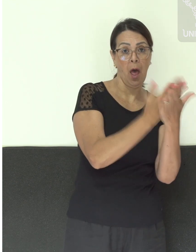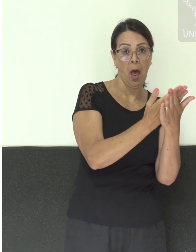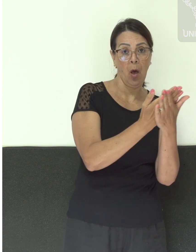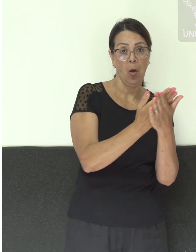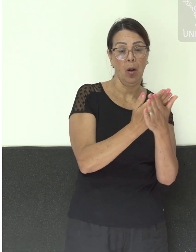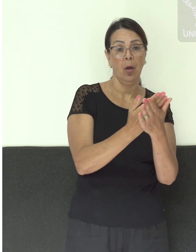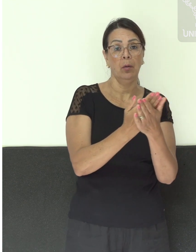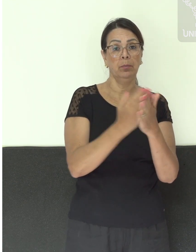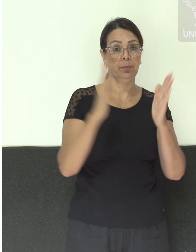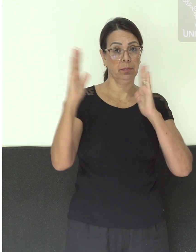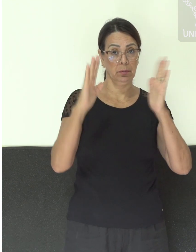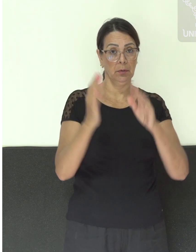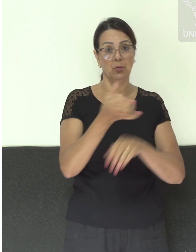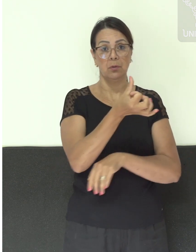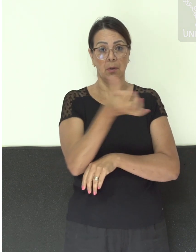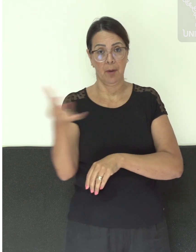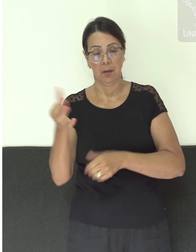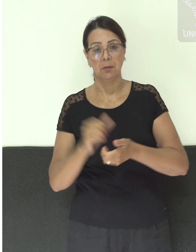o respectivo semestre.